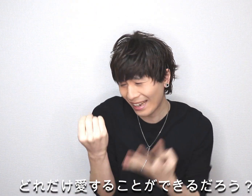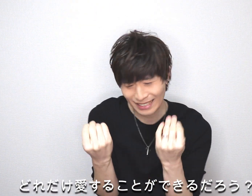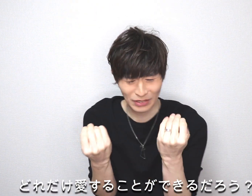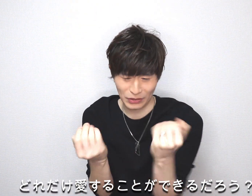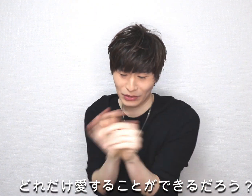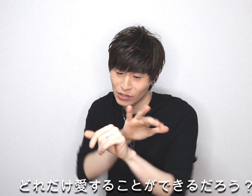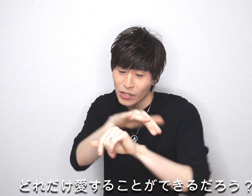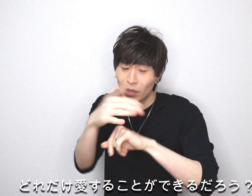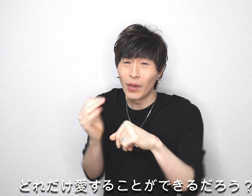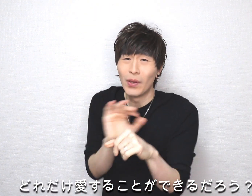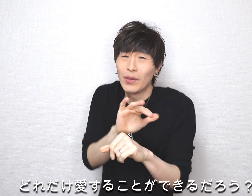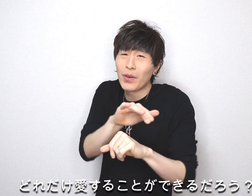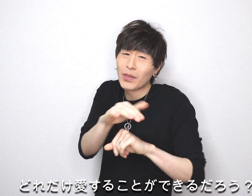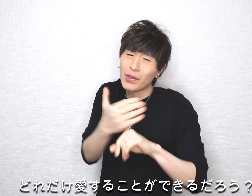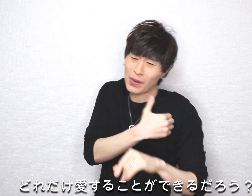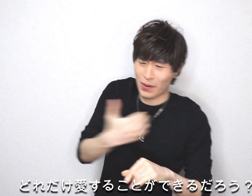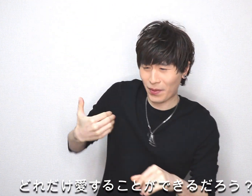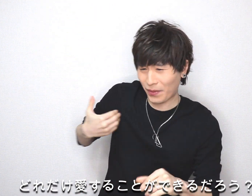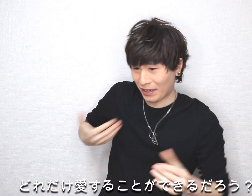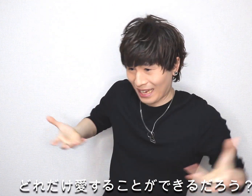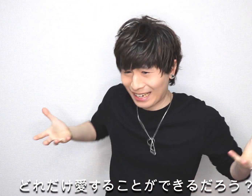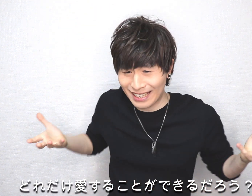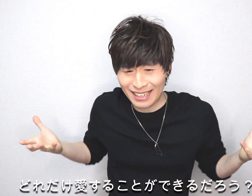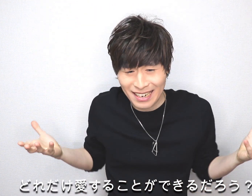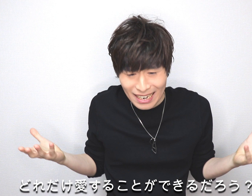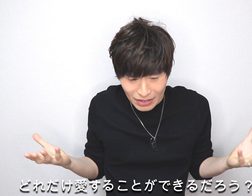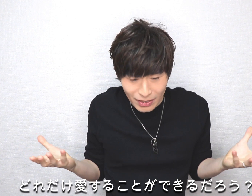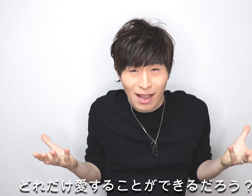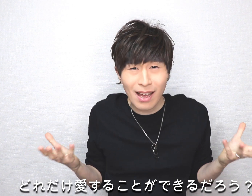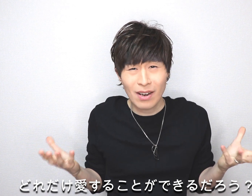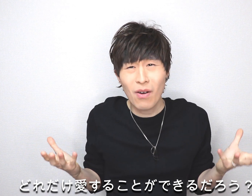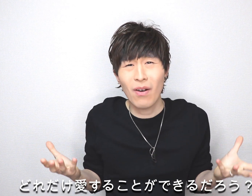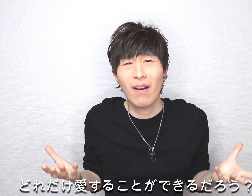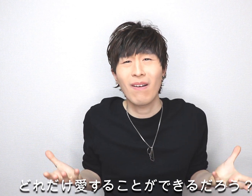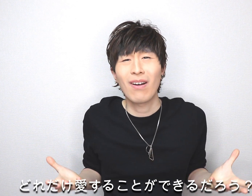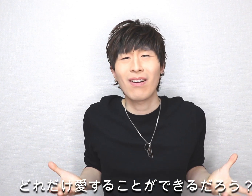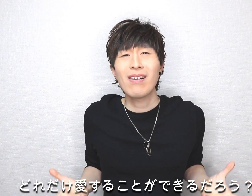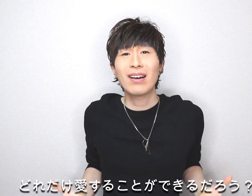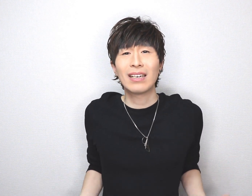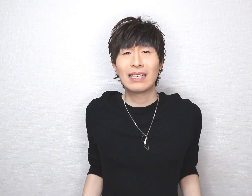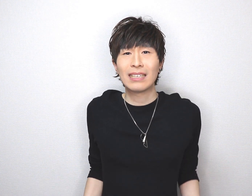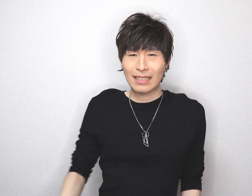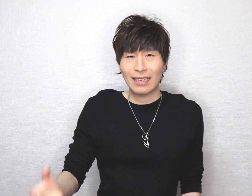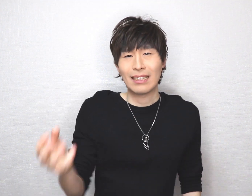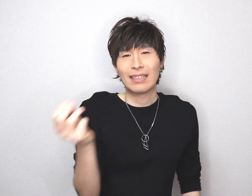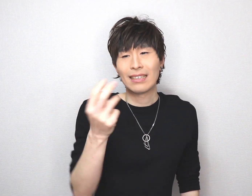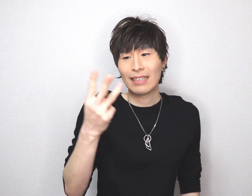愛することができるだろう。